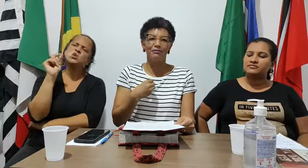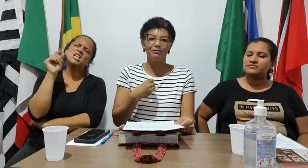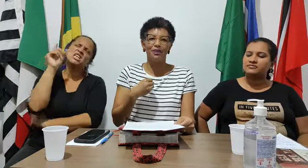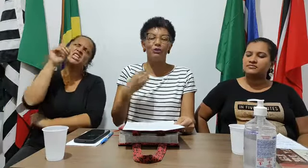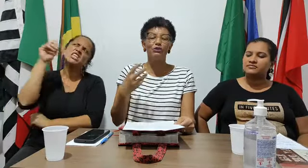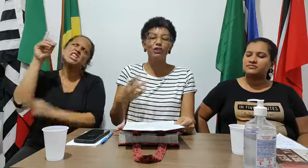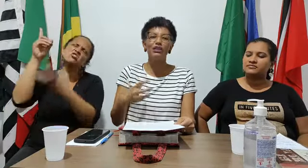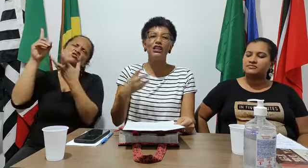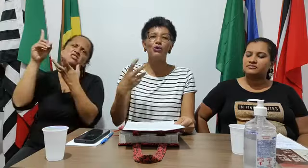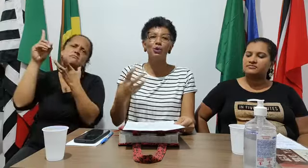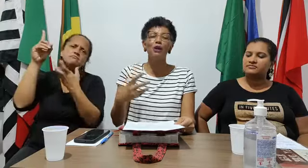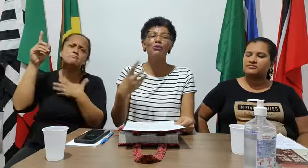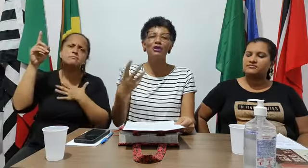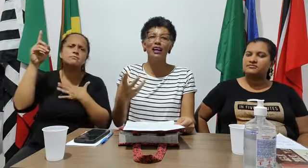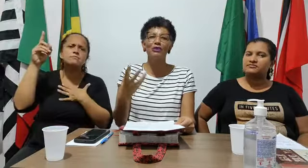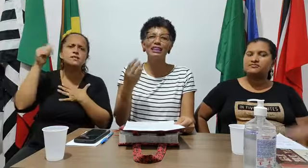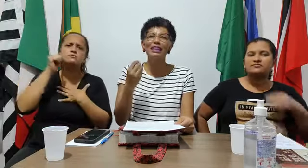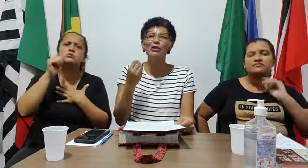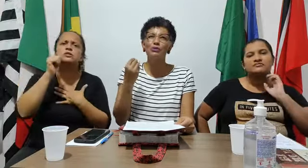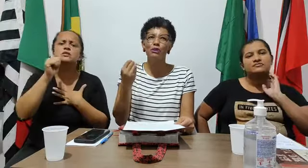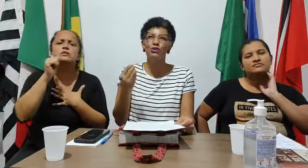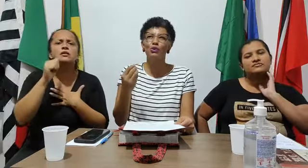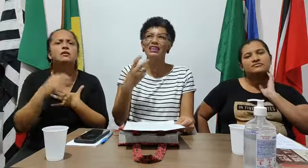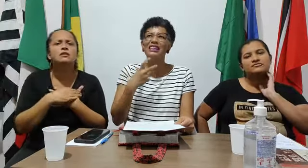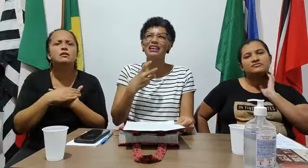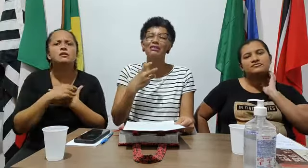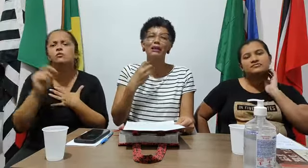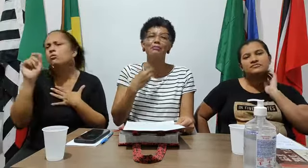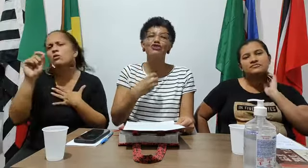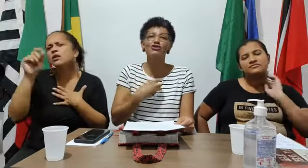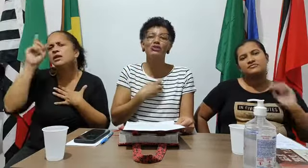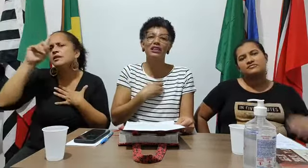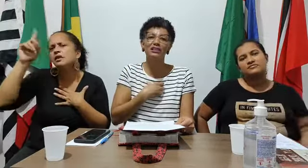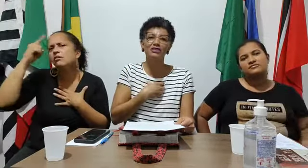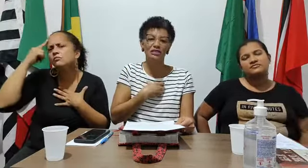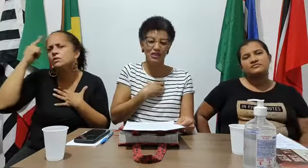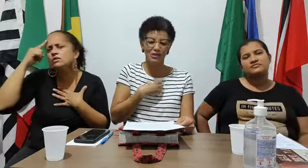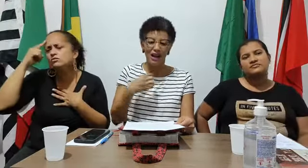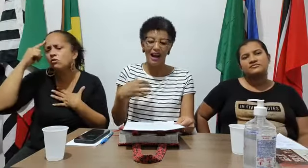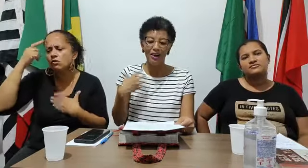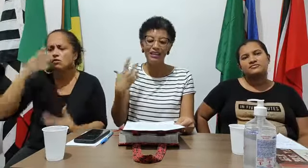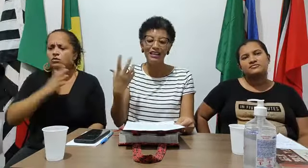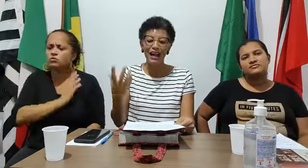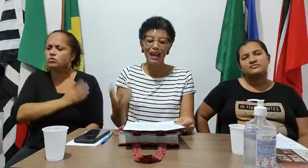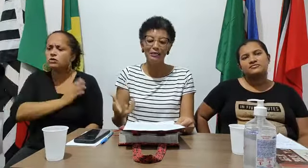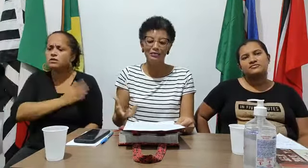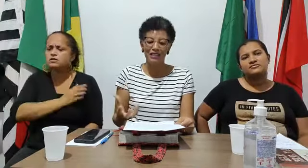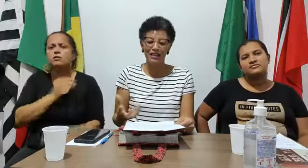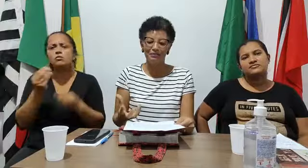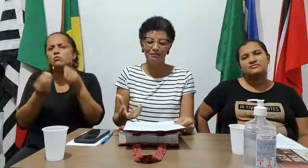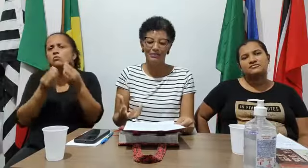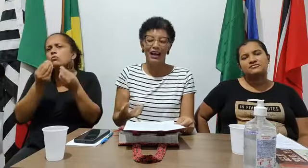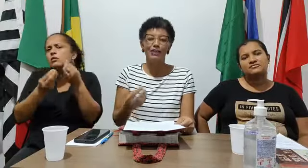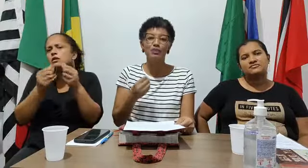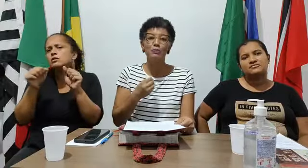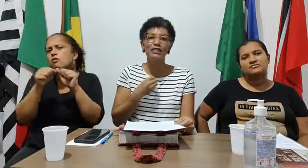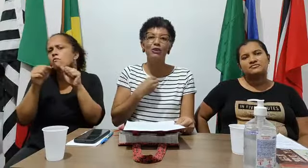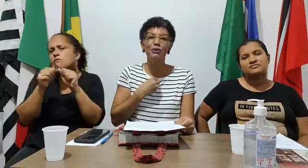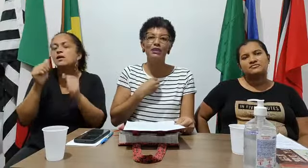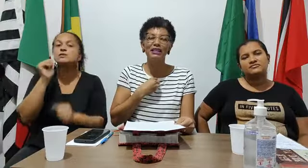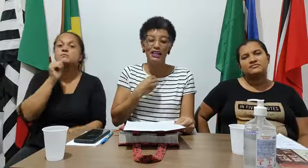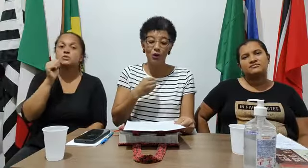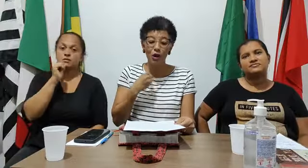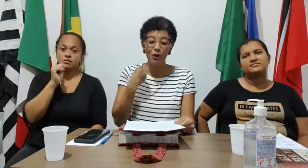criar? Quando Deus criou a mulher, o que Deus pensou? O que estava na mente e no coração de Deus ao criar a mulher? A gente